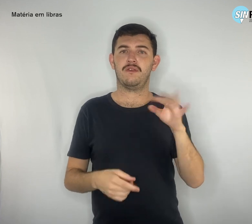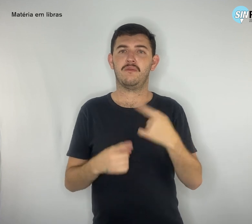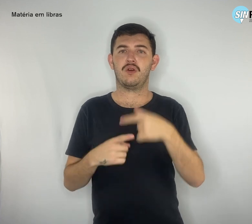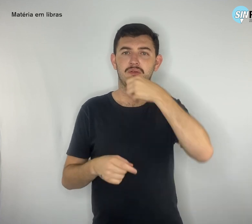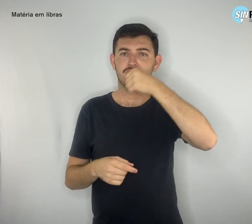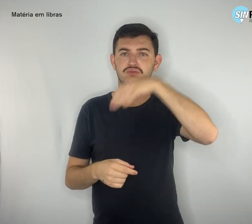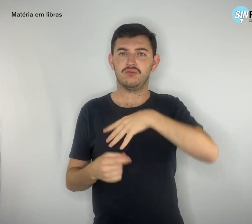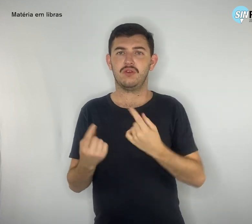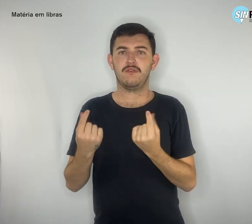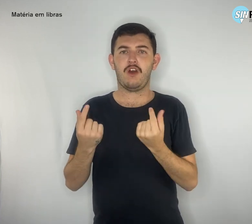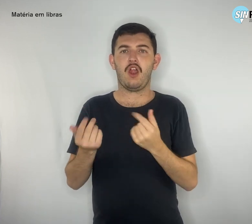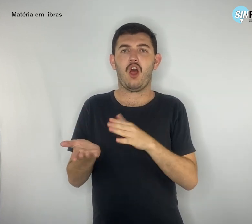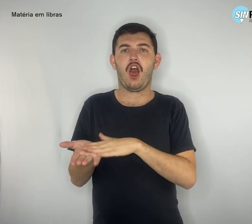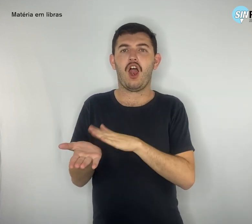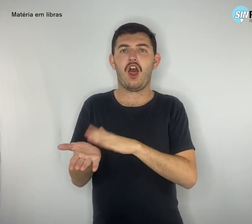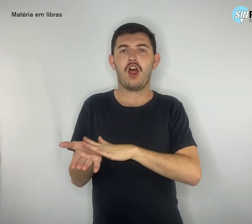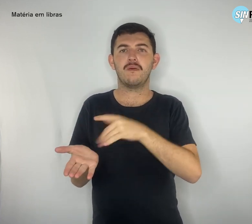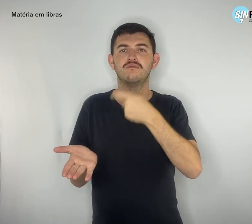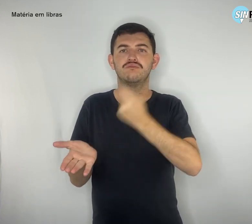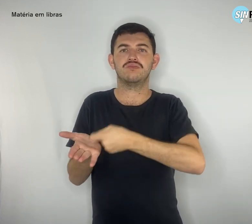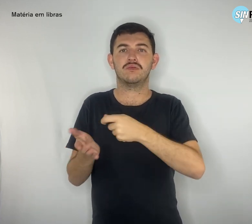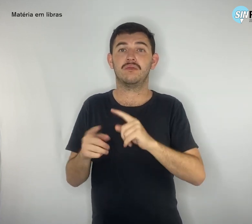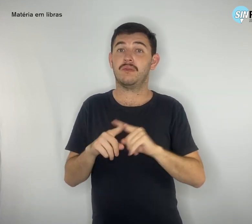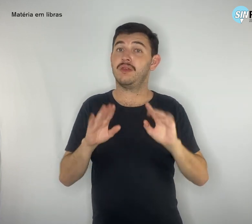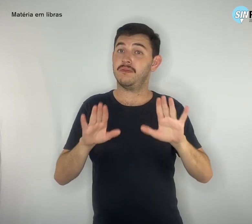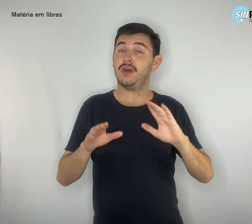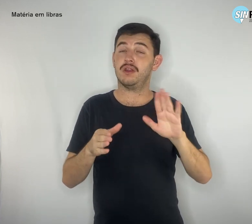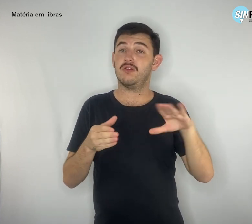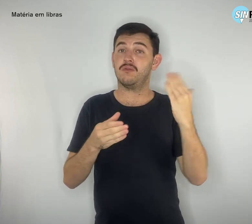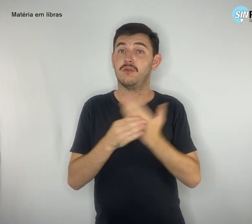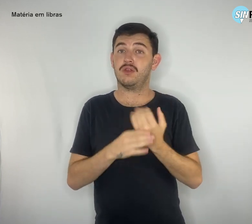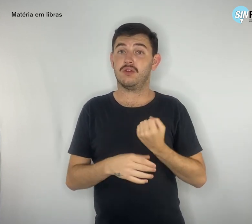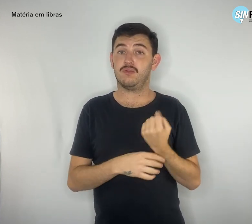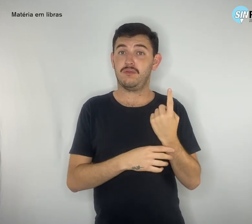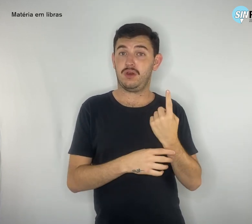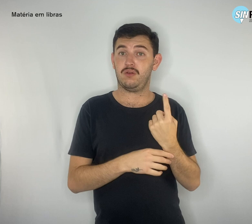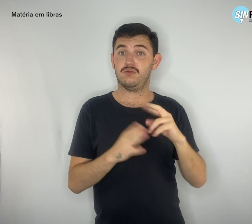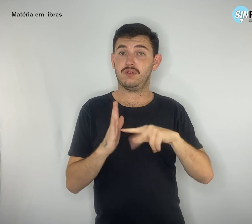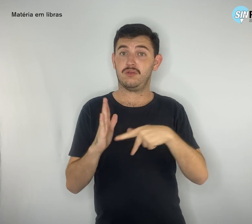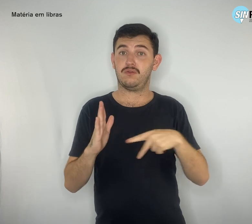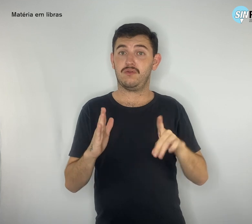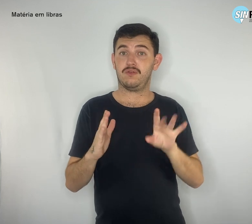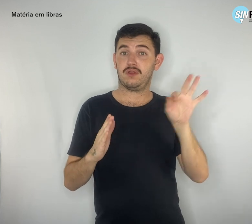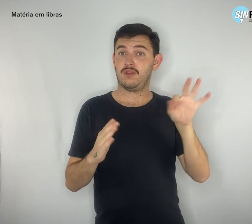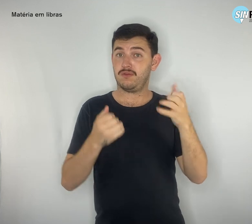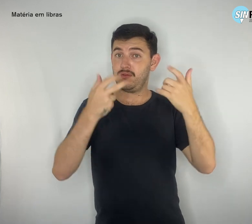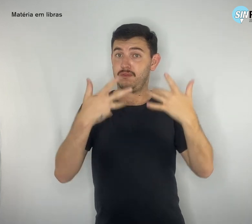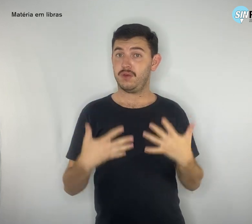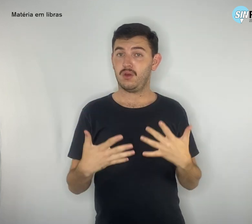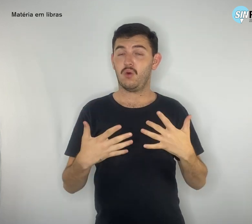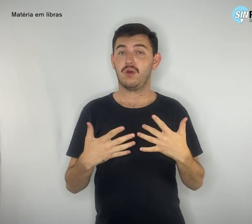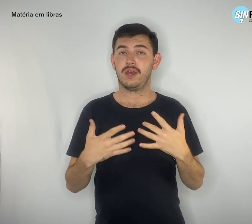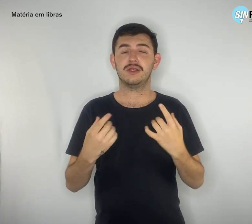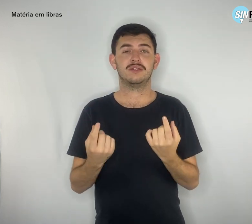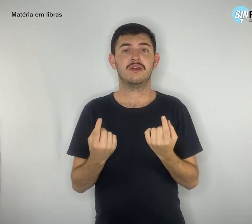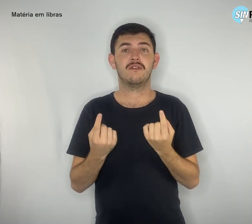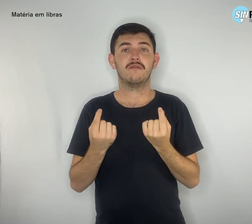o sindicato alegou que o reajuste do GDF saúde Foi estabelecido pelo inas